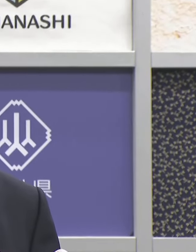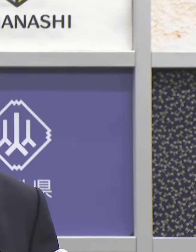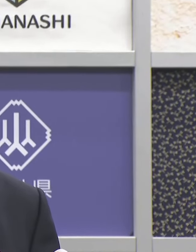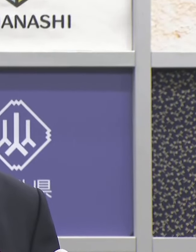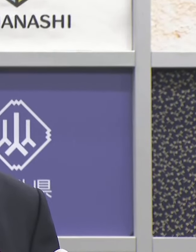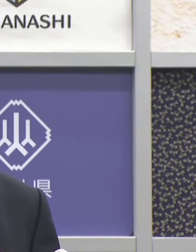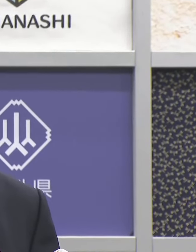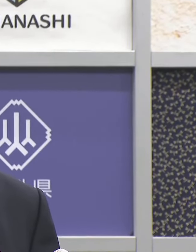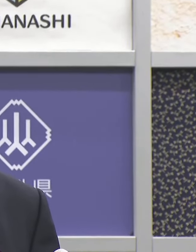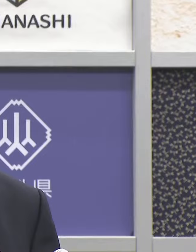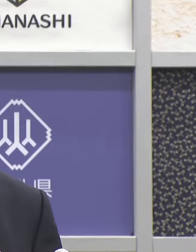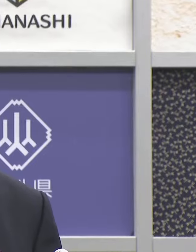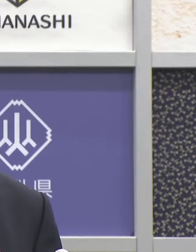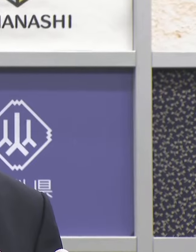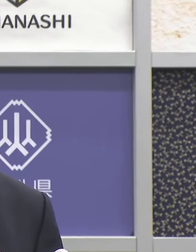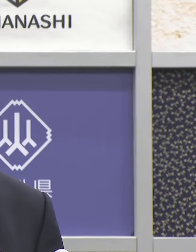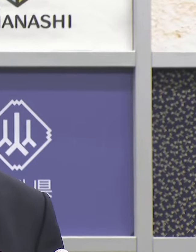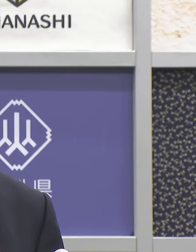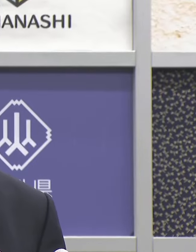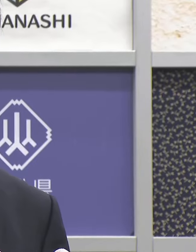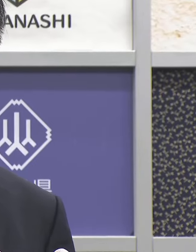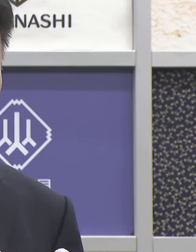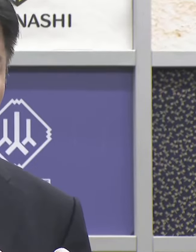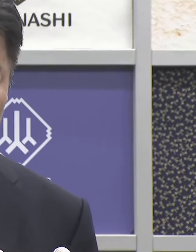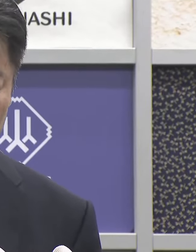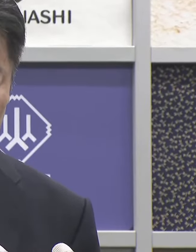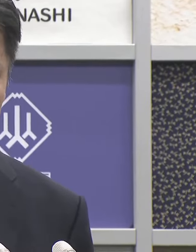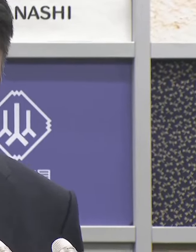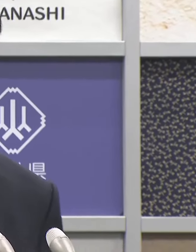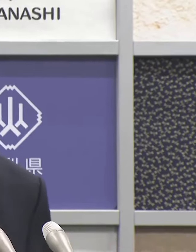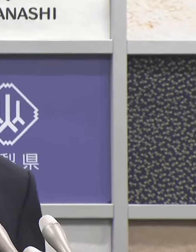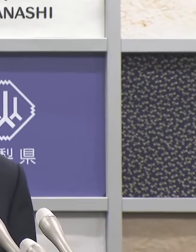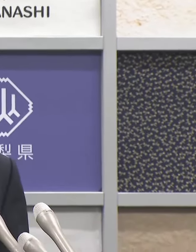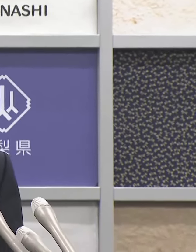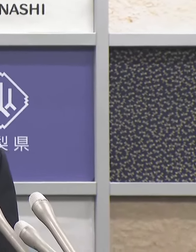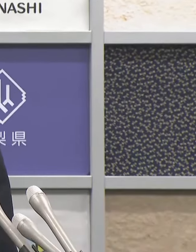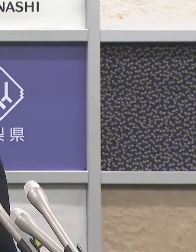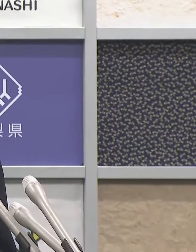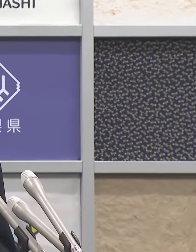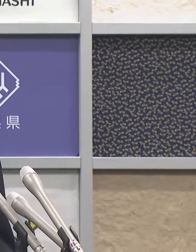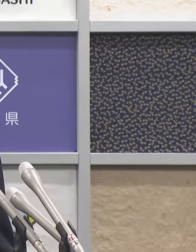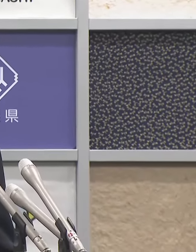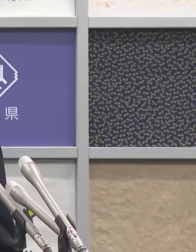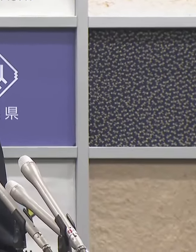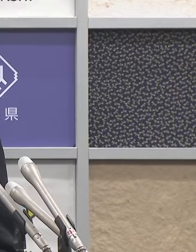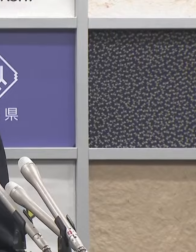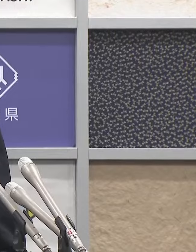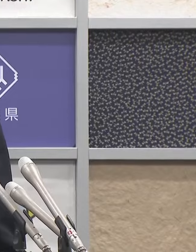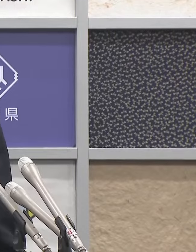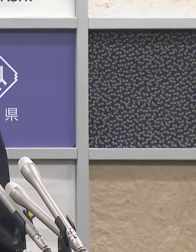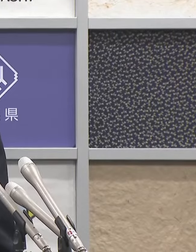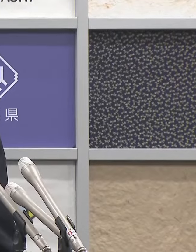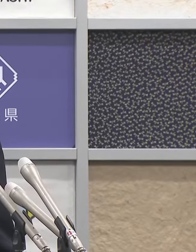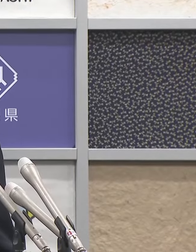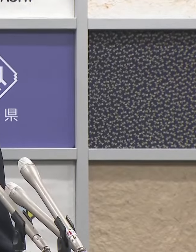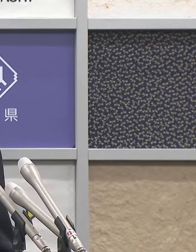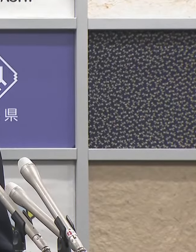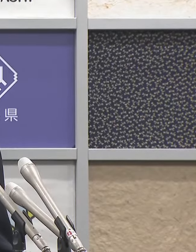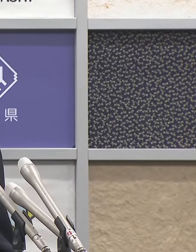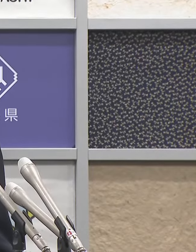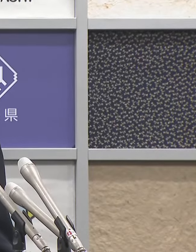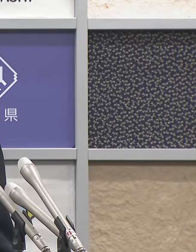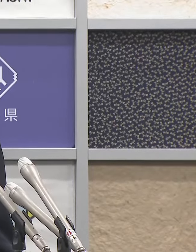どのように対策を進められるのかということをお伺いします。 じゃあまずそこで大変重要な問題で、まさにですね、今おっしゃった通りの